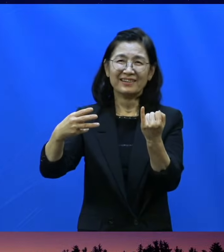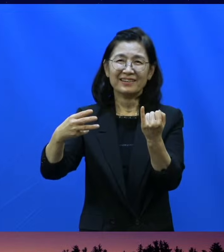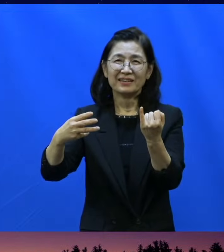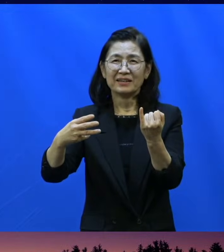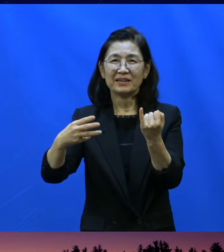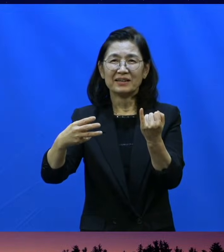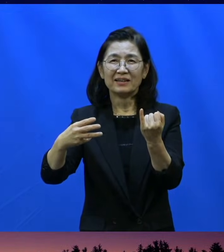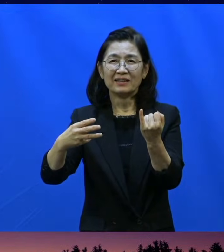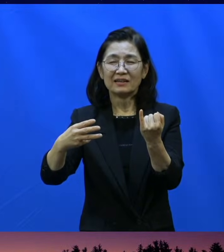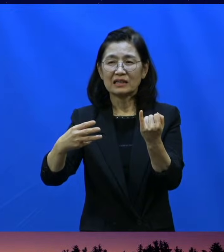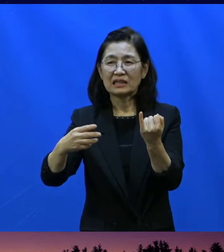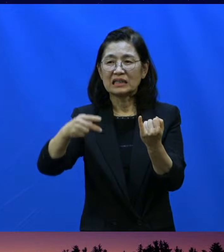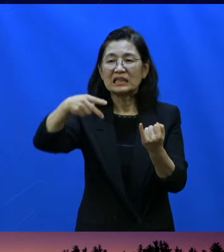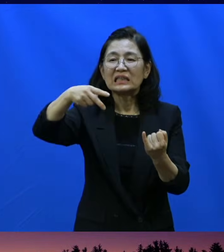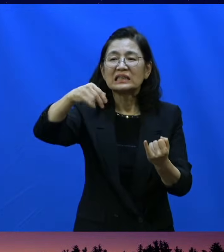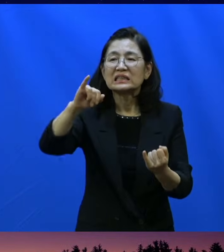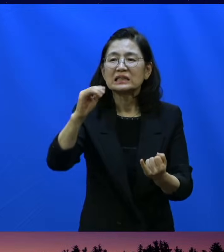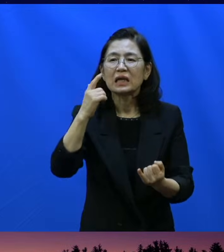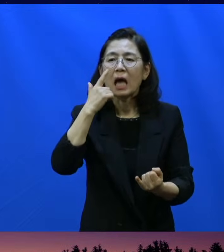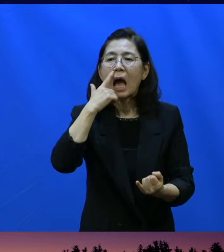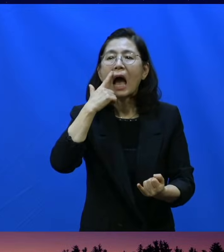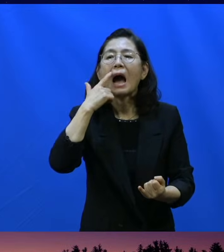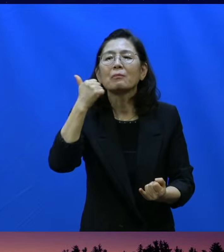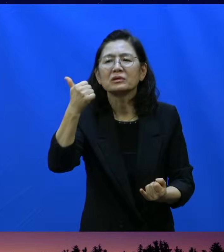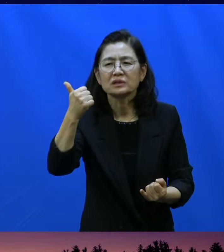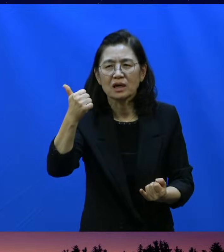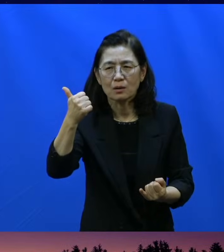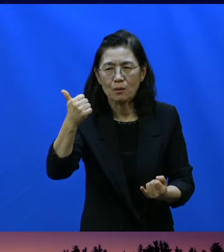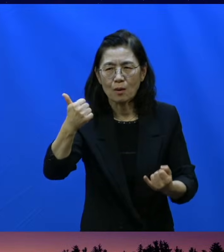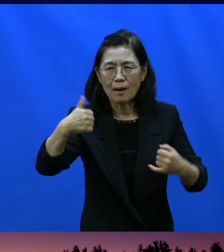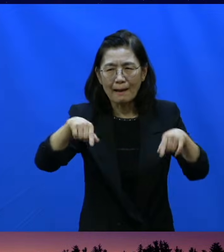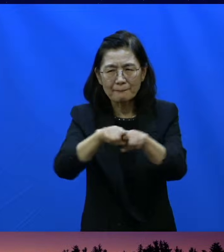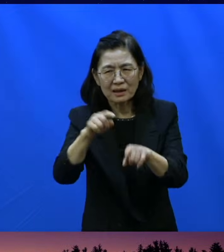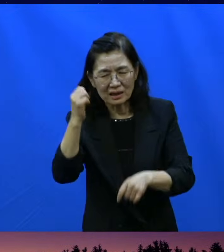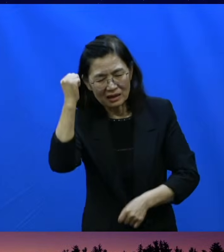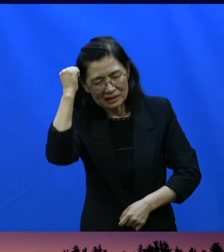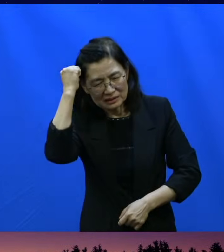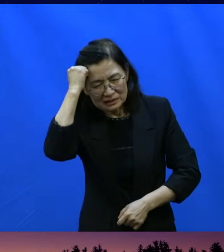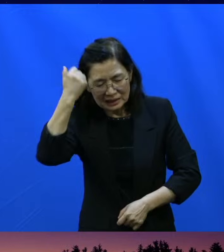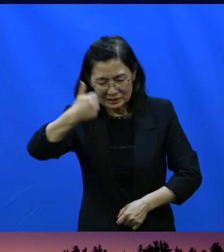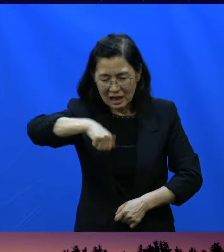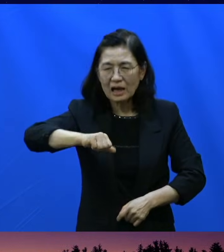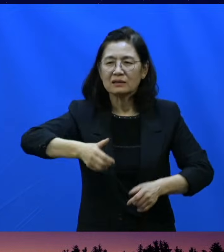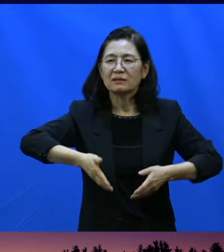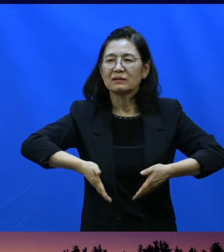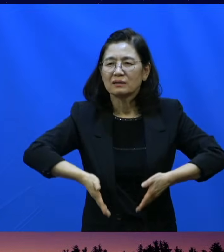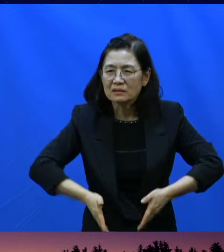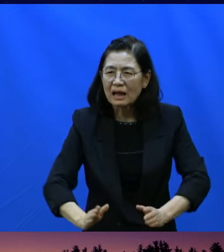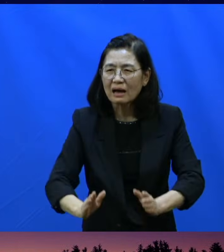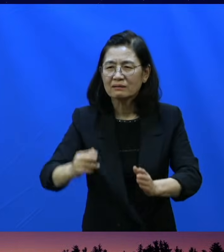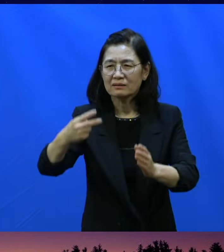보통 시아버지와의 관계 속에 아이를 낳았잖아요. 기가 막힌 거예요. 그죠?